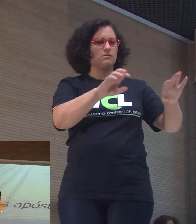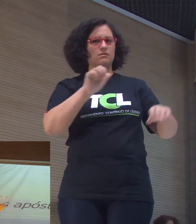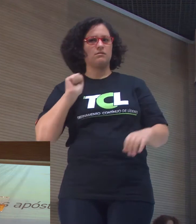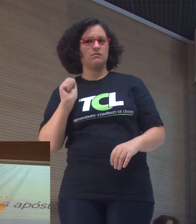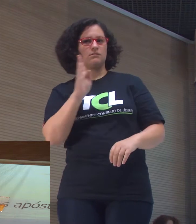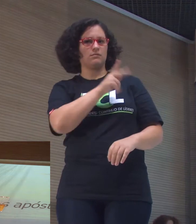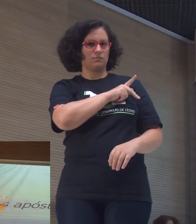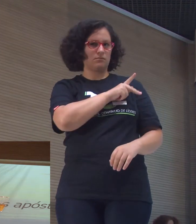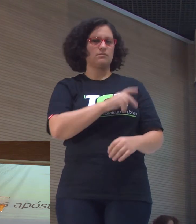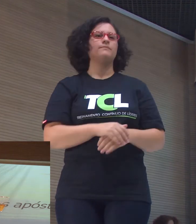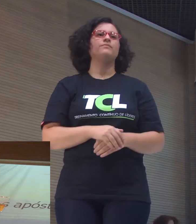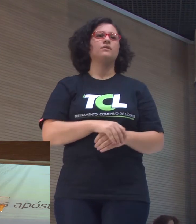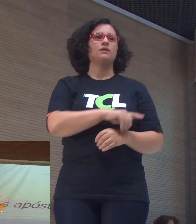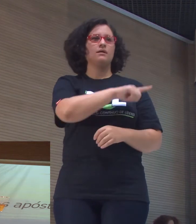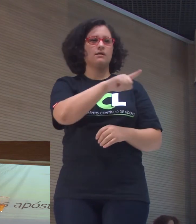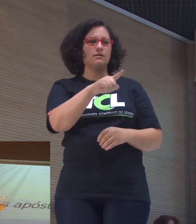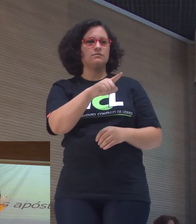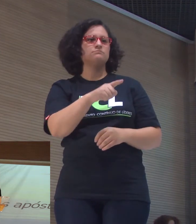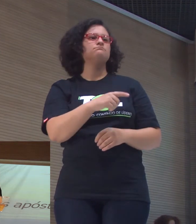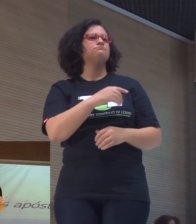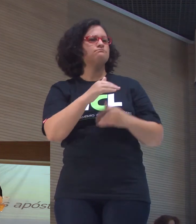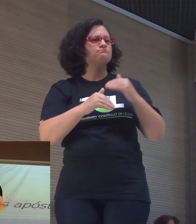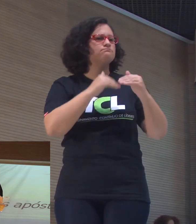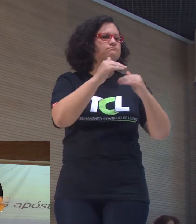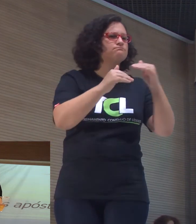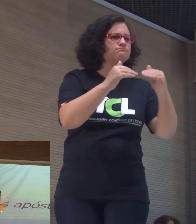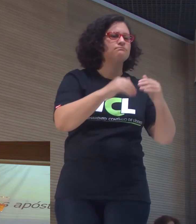apóstolos. Eles se dedicavam ao ensino dos apóstolos.